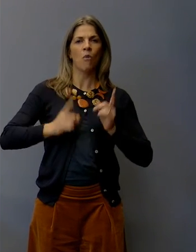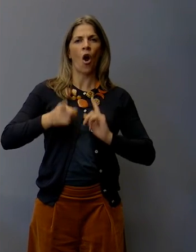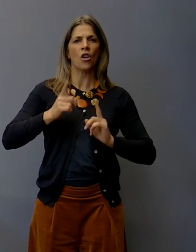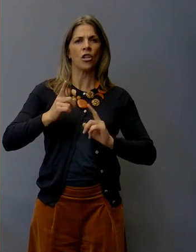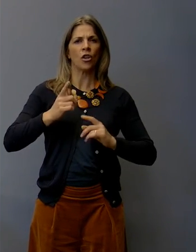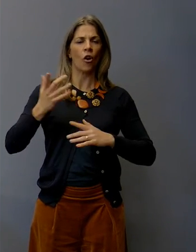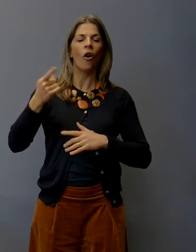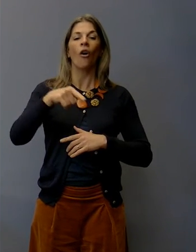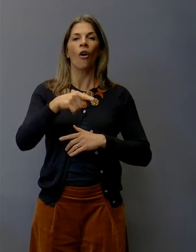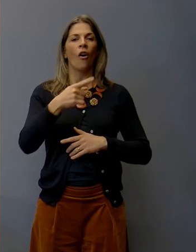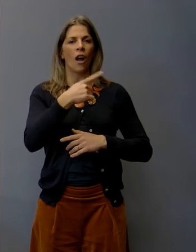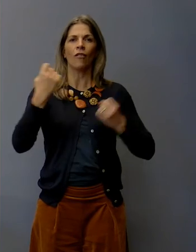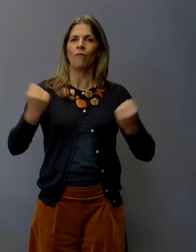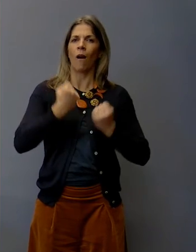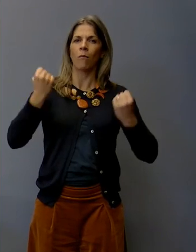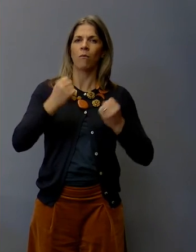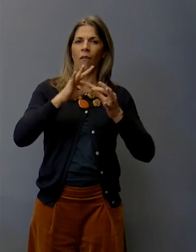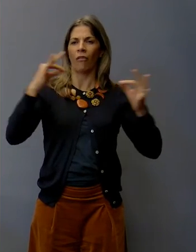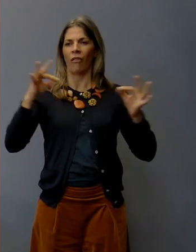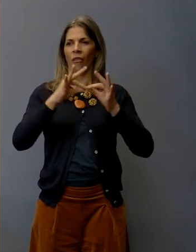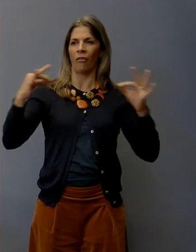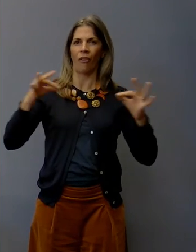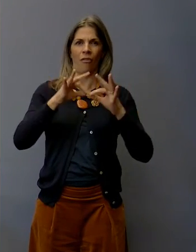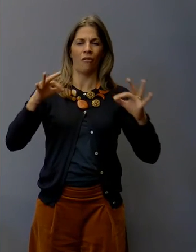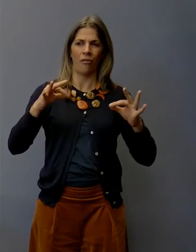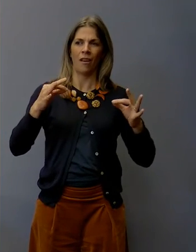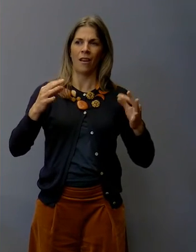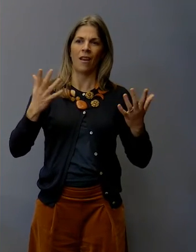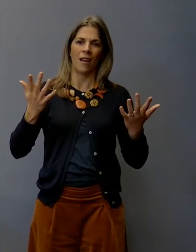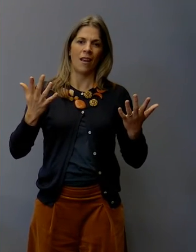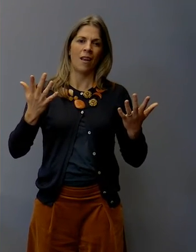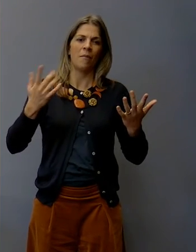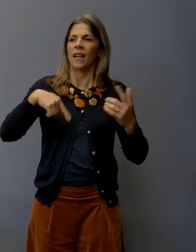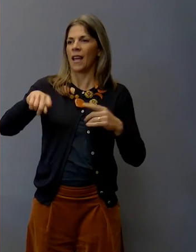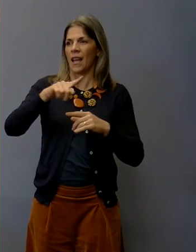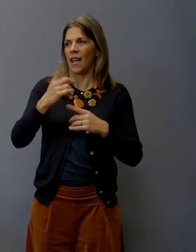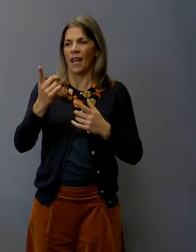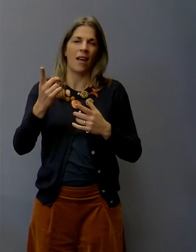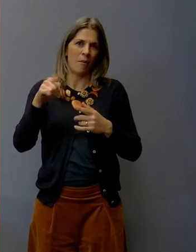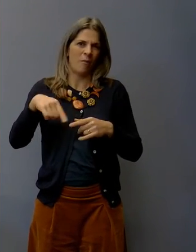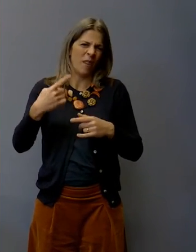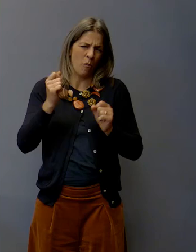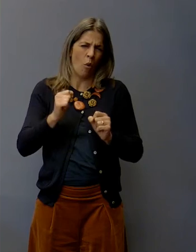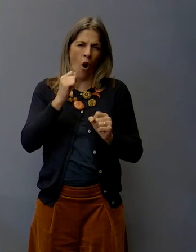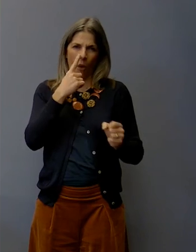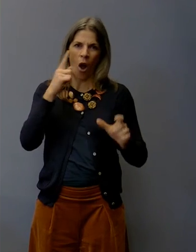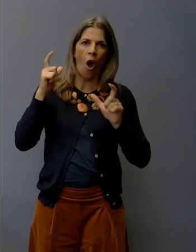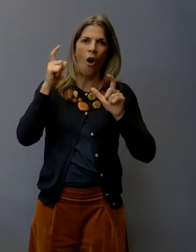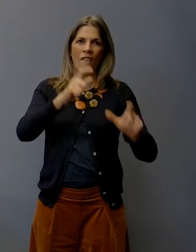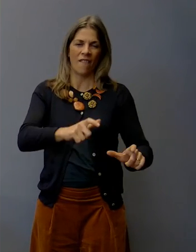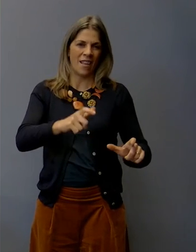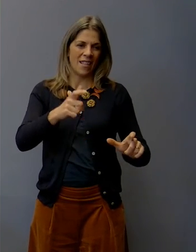dei suoi slogan che non ripeto perché sennò le signore di non uno di meno domani mi telefonano in 150